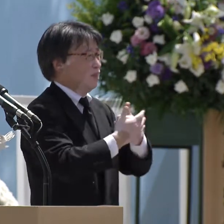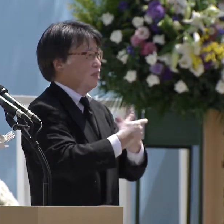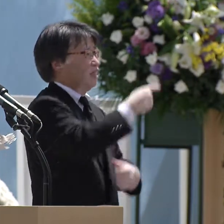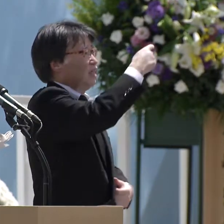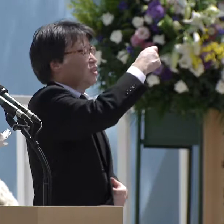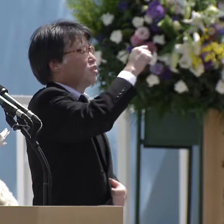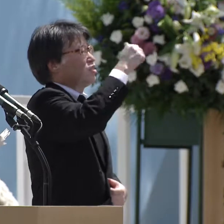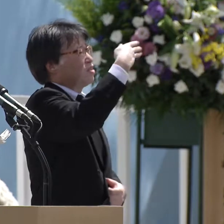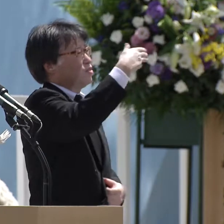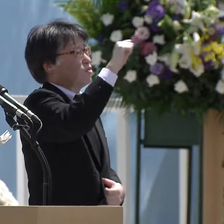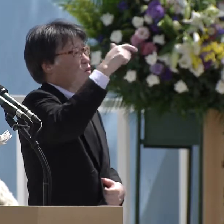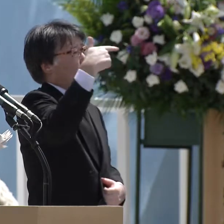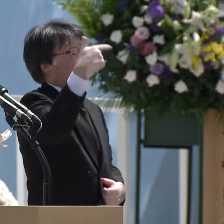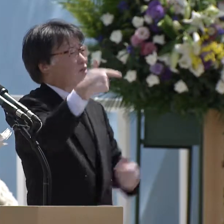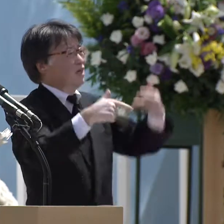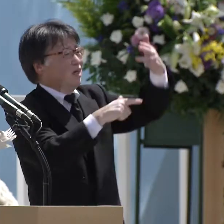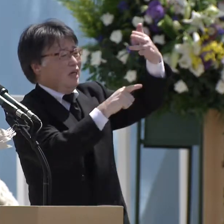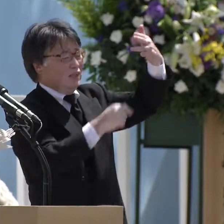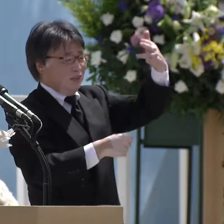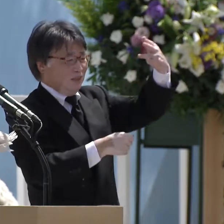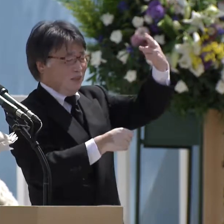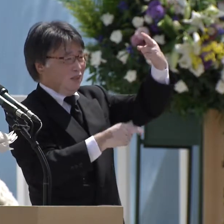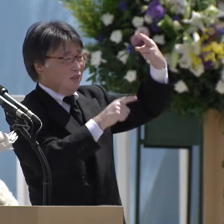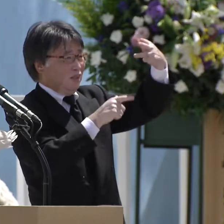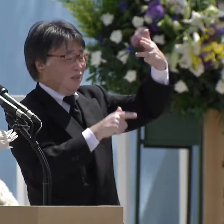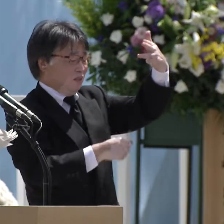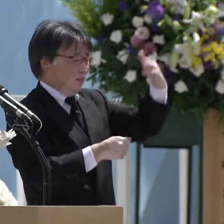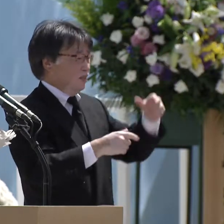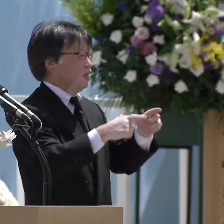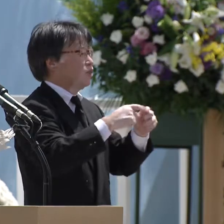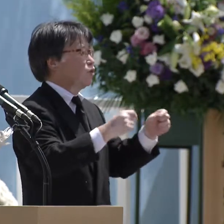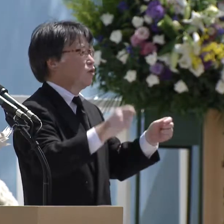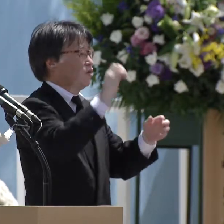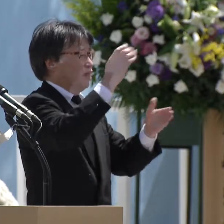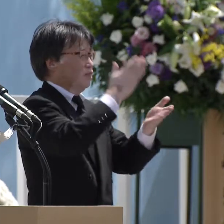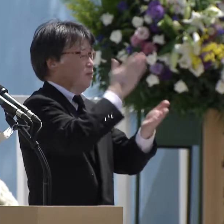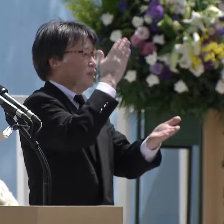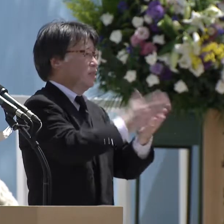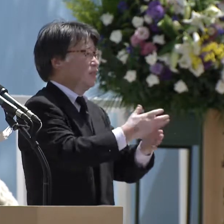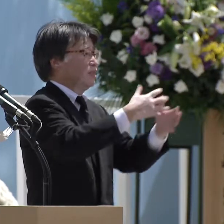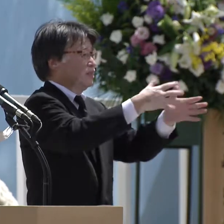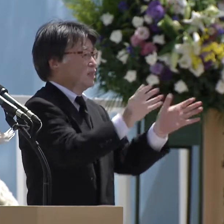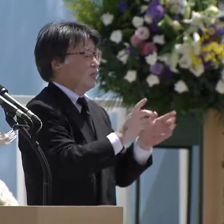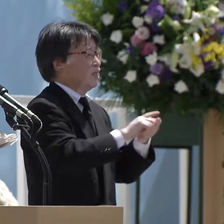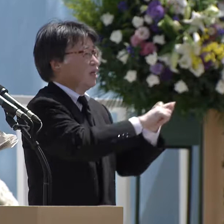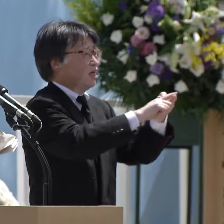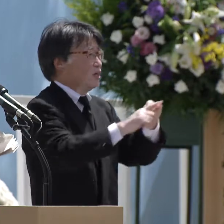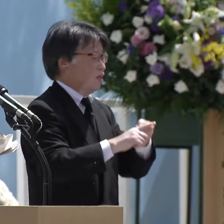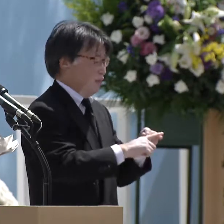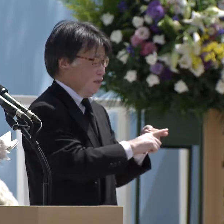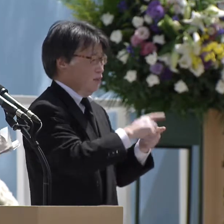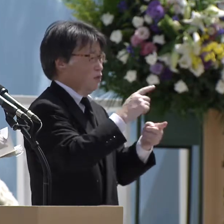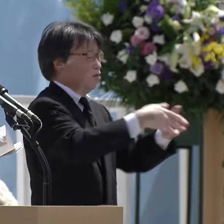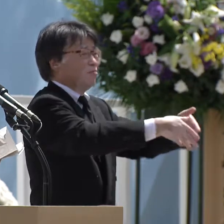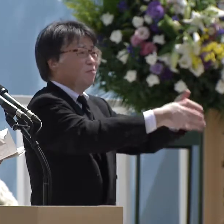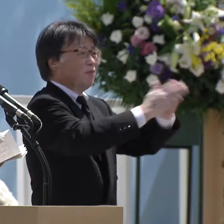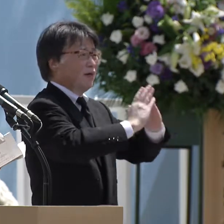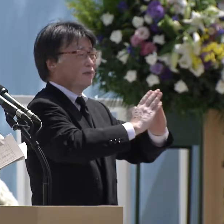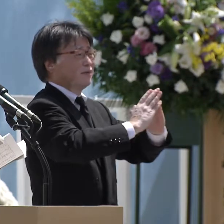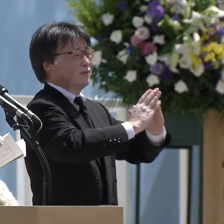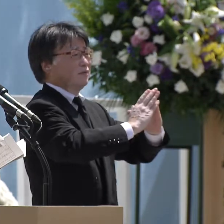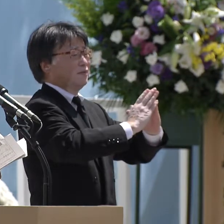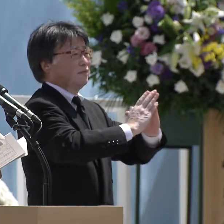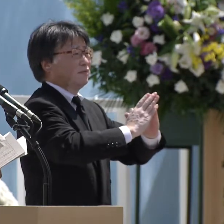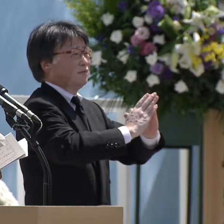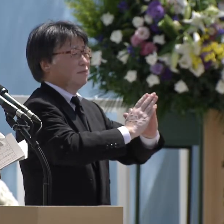8月、日本原水爆被害者団体協議会、日本被団協が結成されました